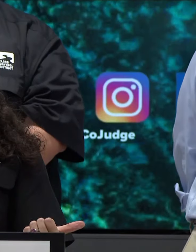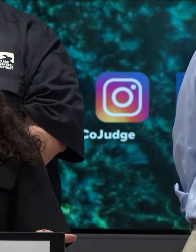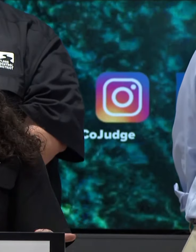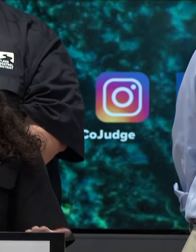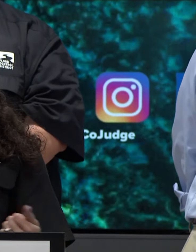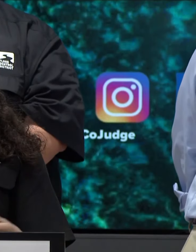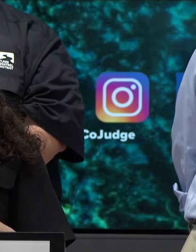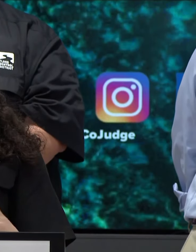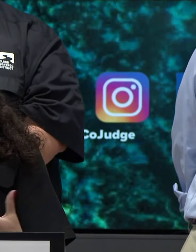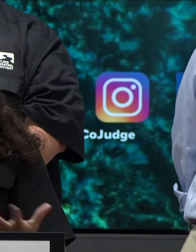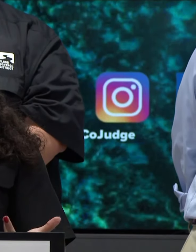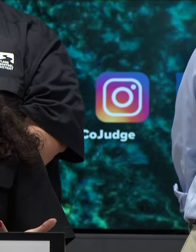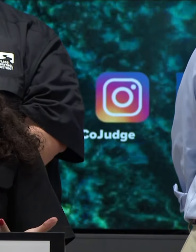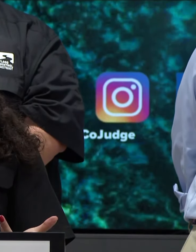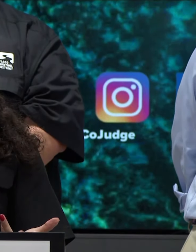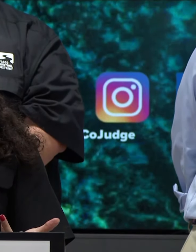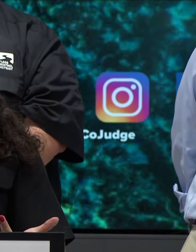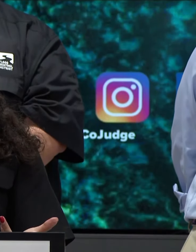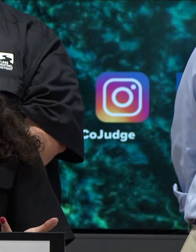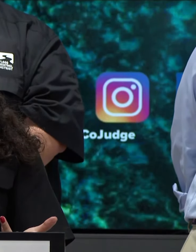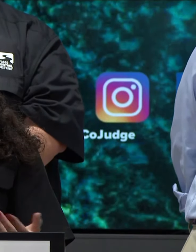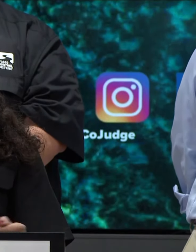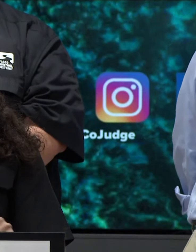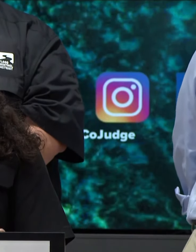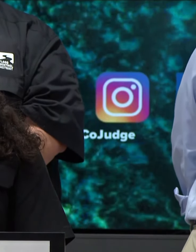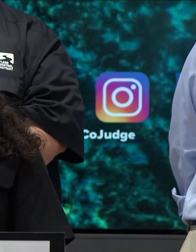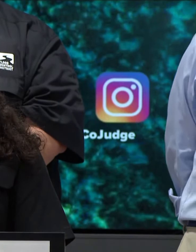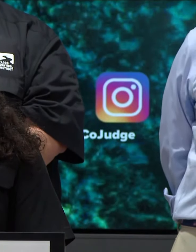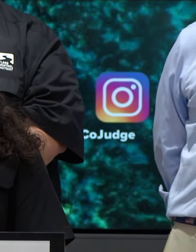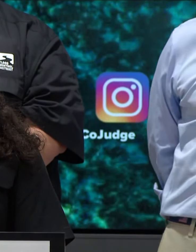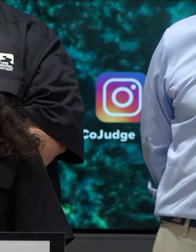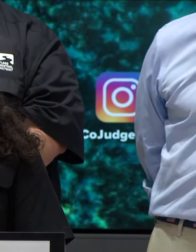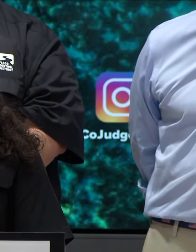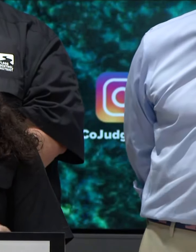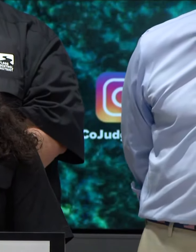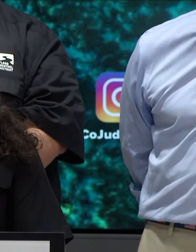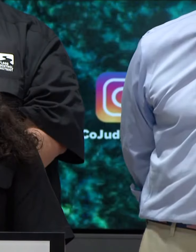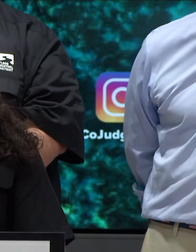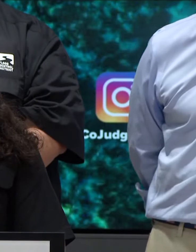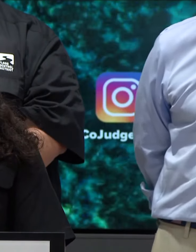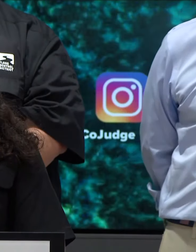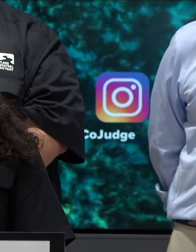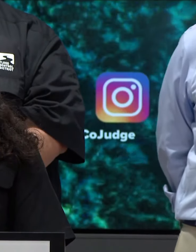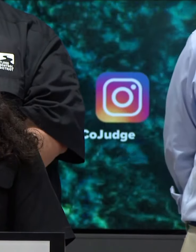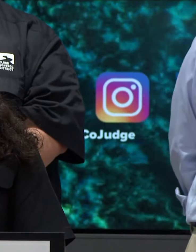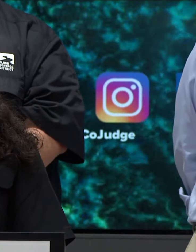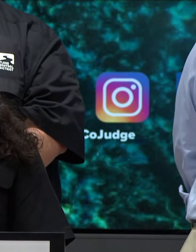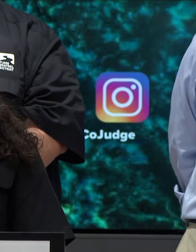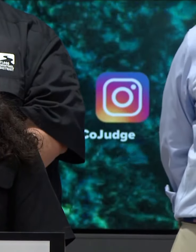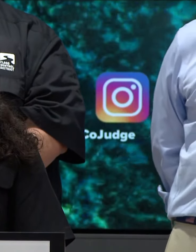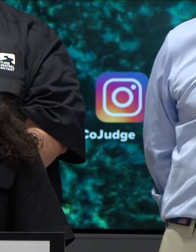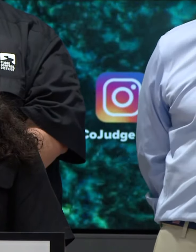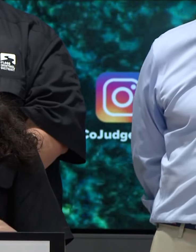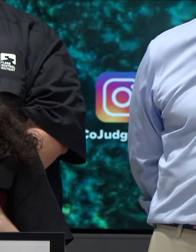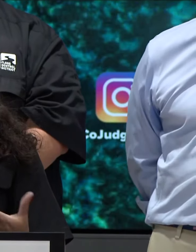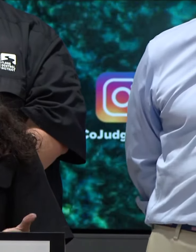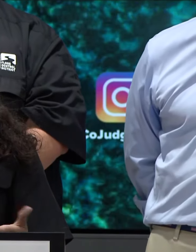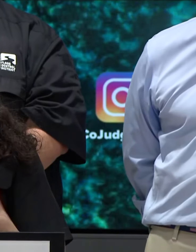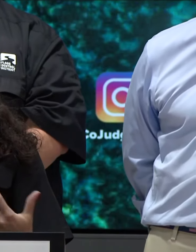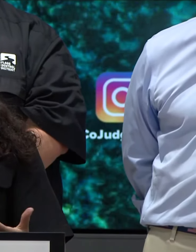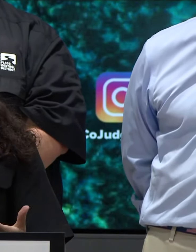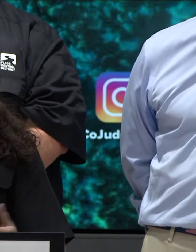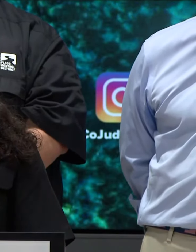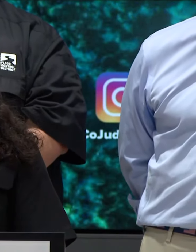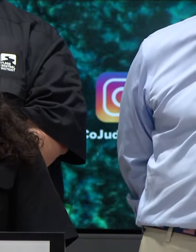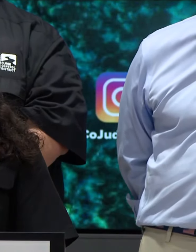el derecho, durante los vientos, tuvimos de repente un par de personas. Entonces, lo que sí tenemos, como expliqué antes, es la habilidad de ir a